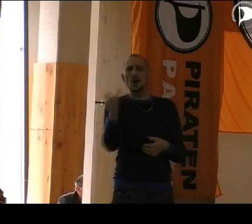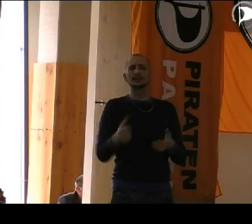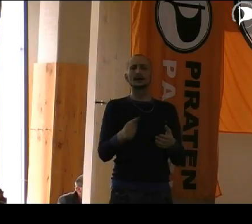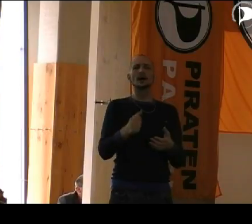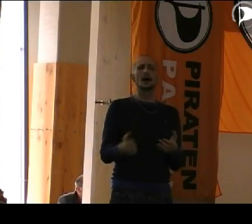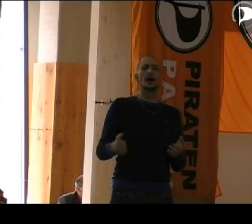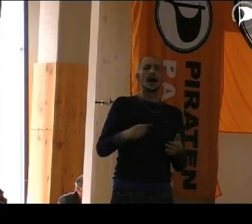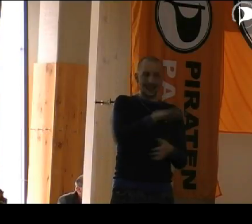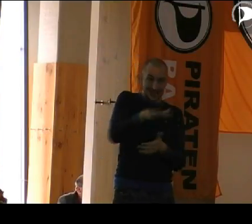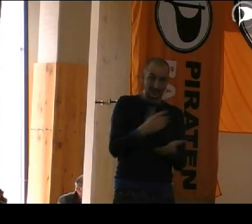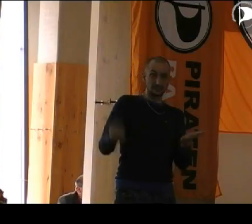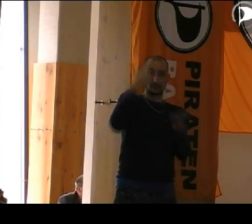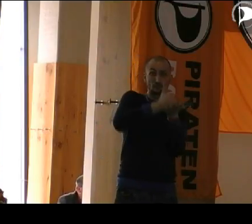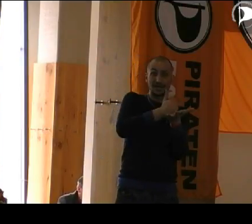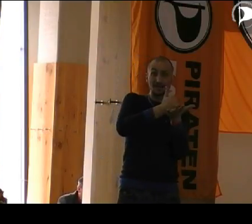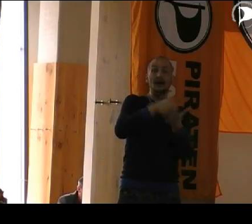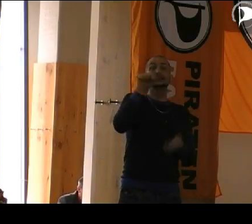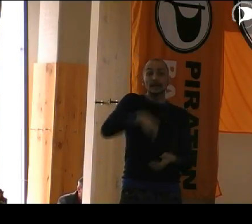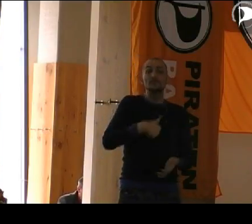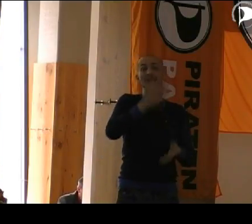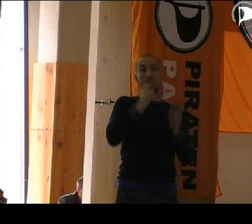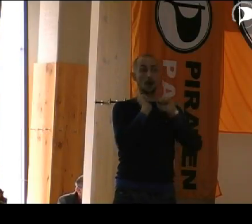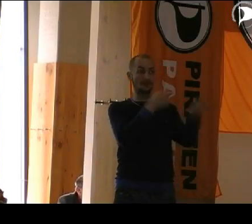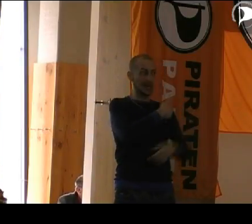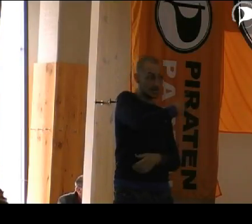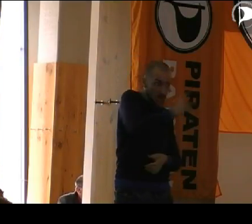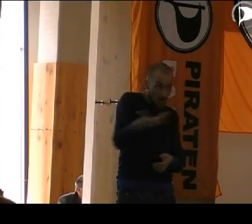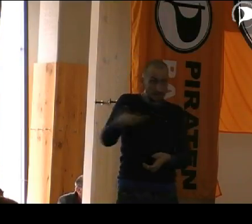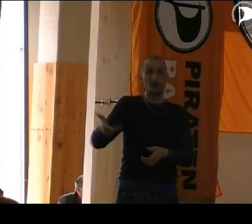hilft niemanden wir müssen mehr beauftragen vergeben und